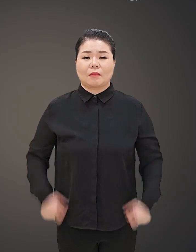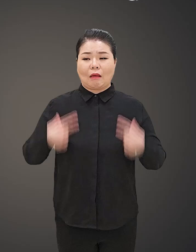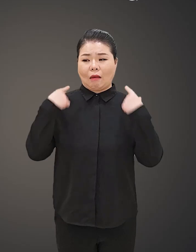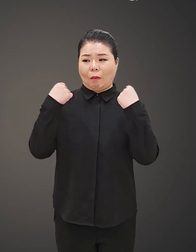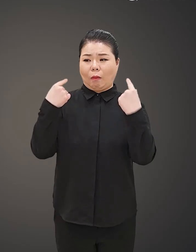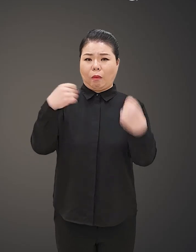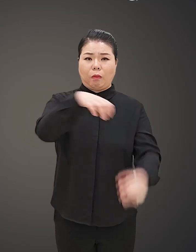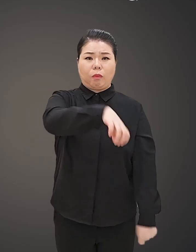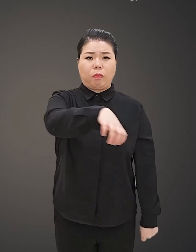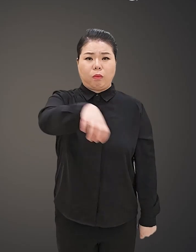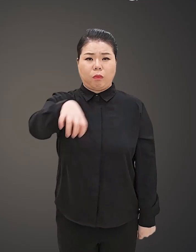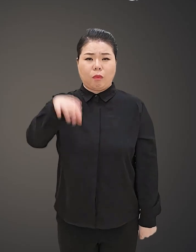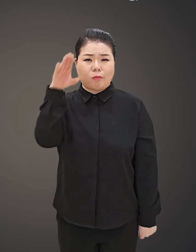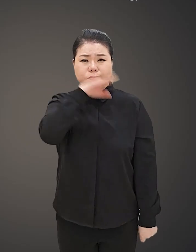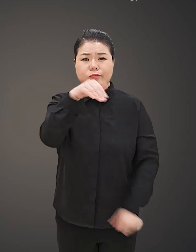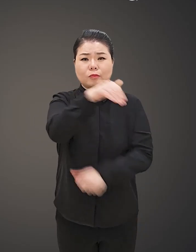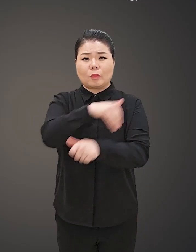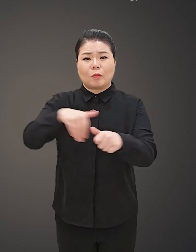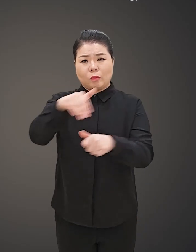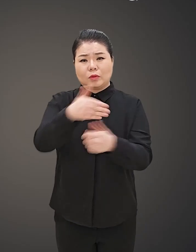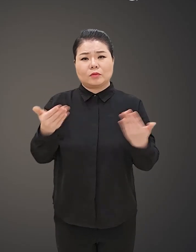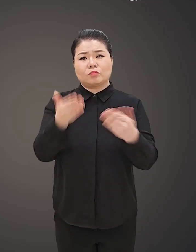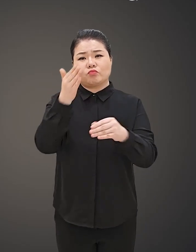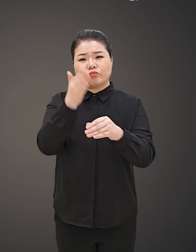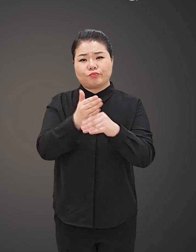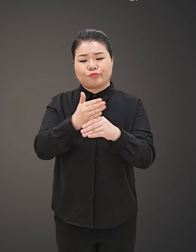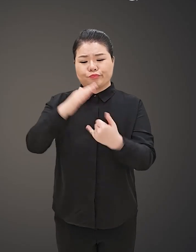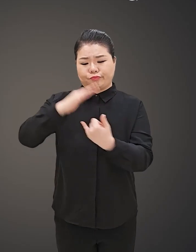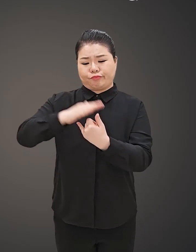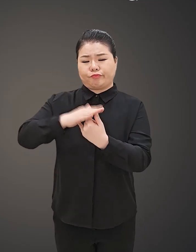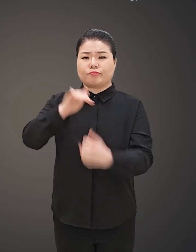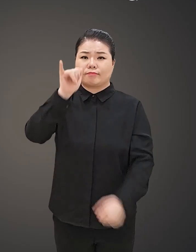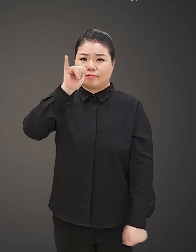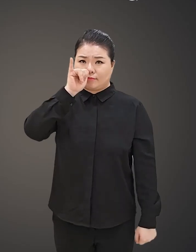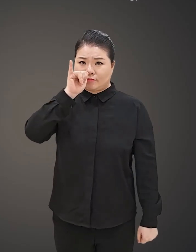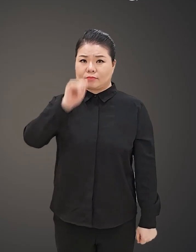여전히 우리 주변에는 열악한 환경에서 일하고 있는 아이들이 있습니다.